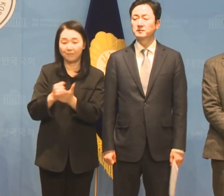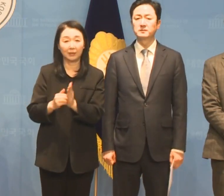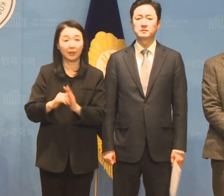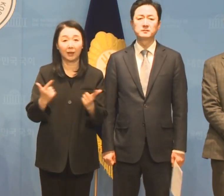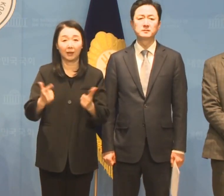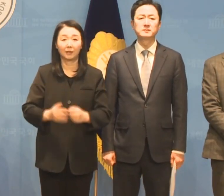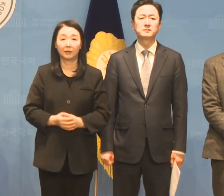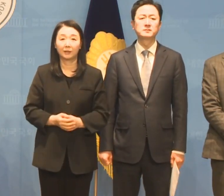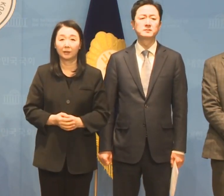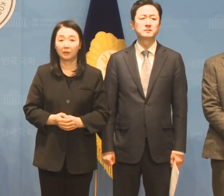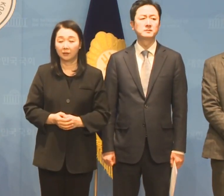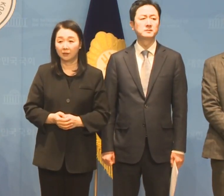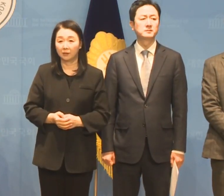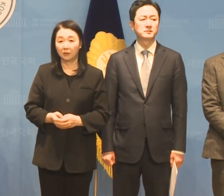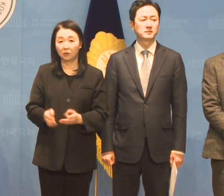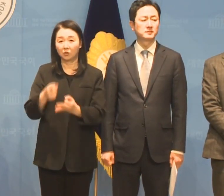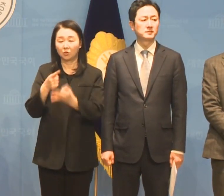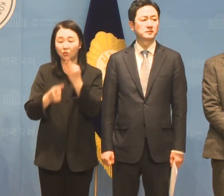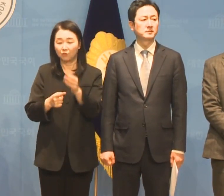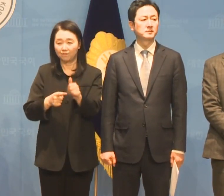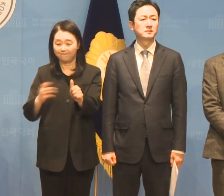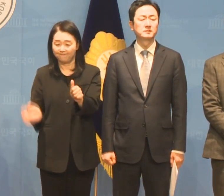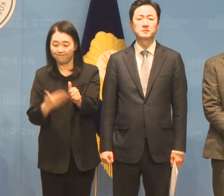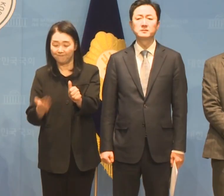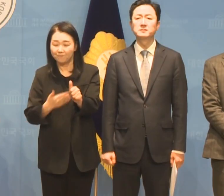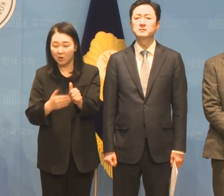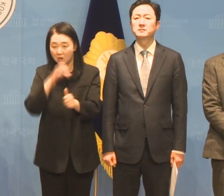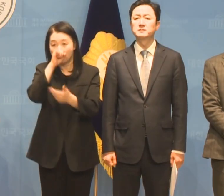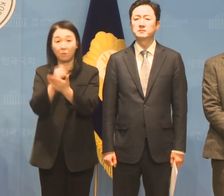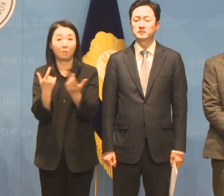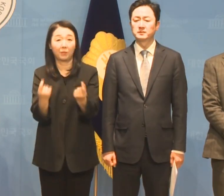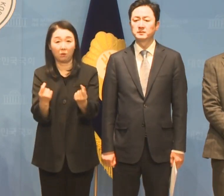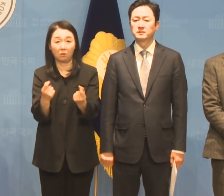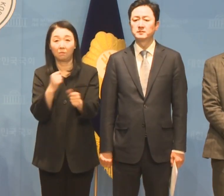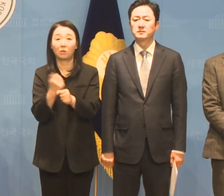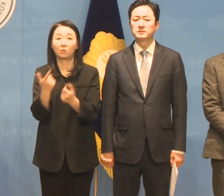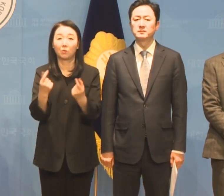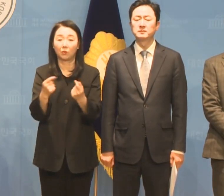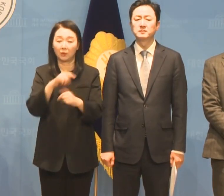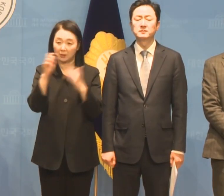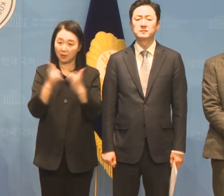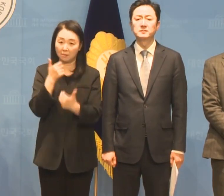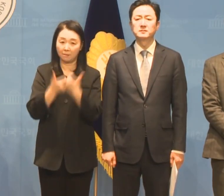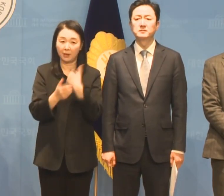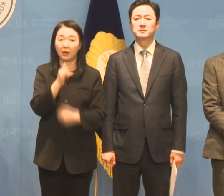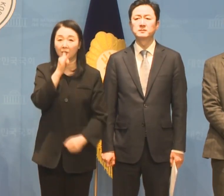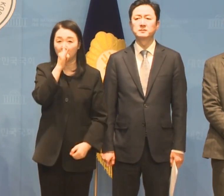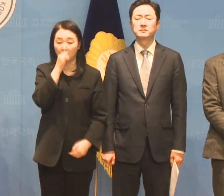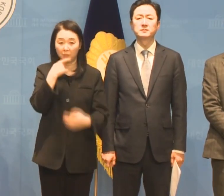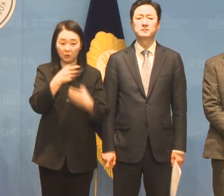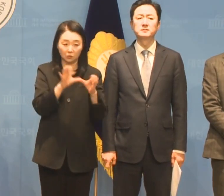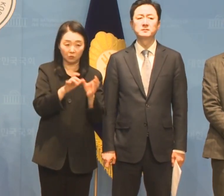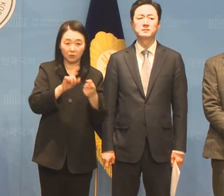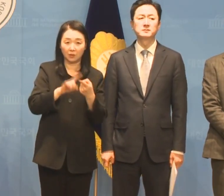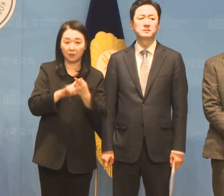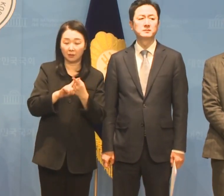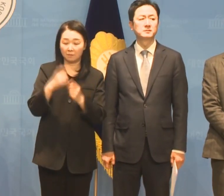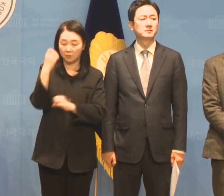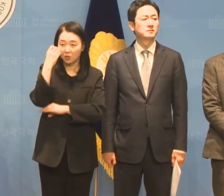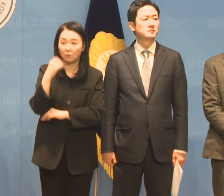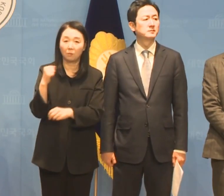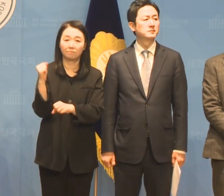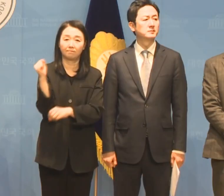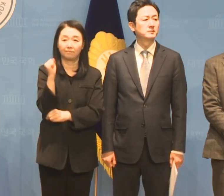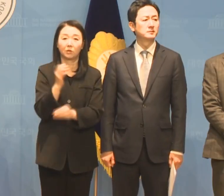않습니다. 윤석열 내란 책동에 정당성을 부여하고 사회적 갈등을 조장하며 민주주의의 근간을 흔들고